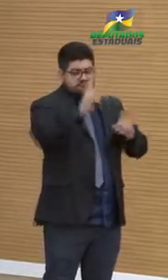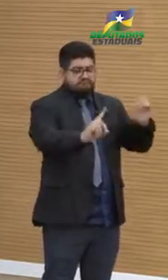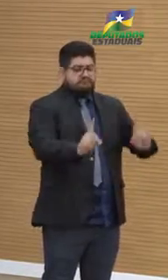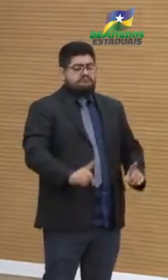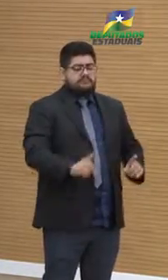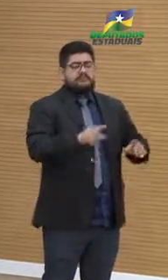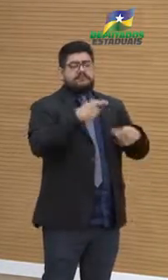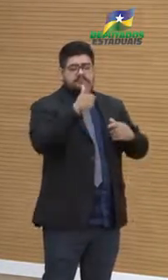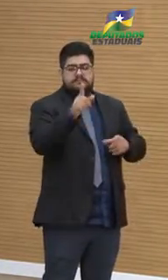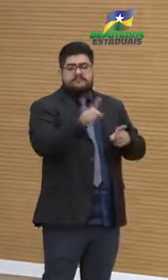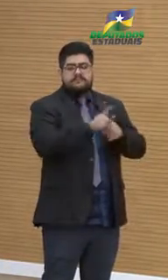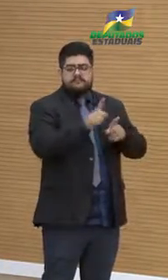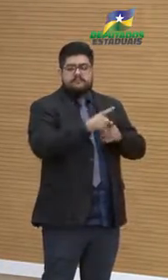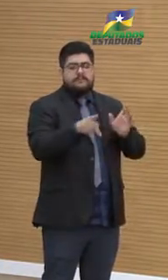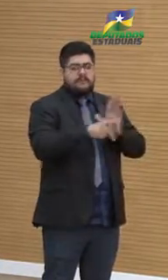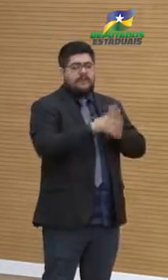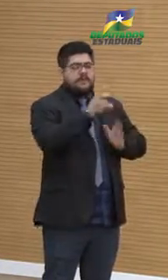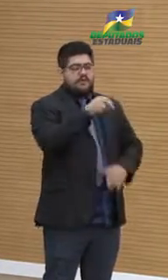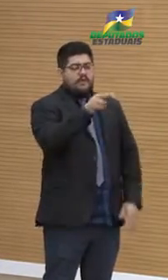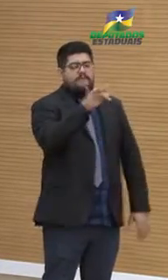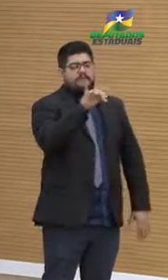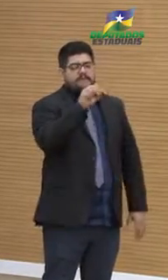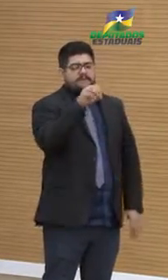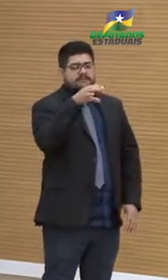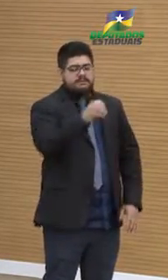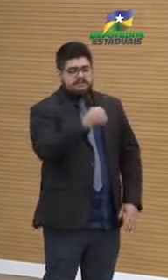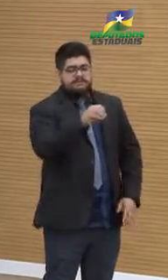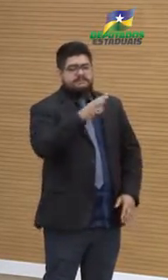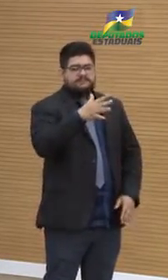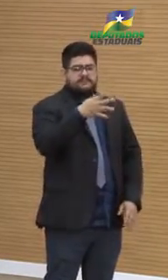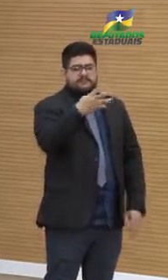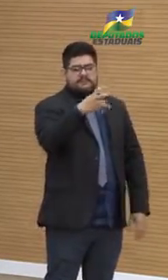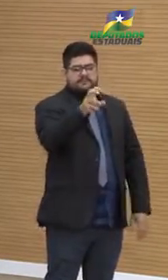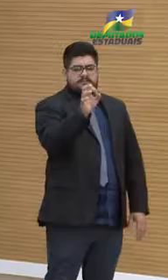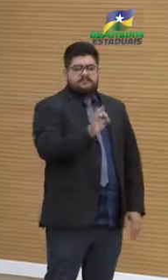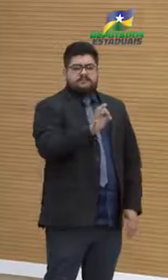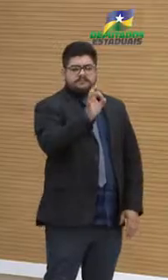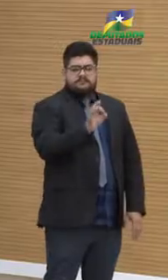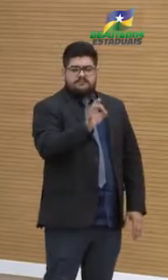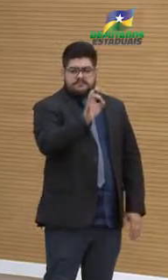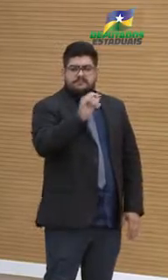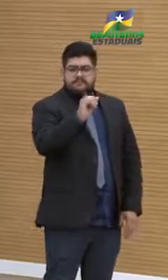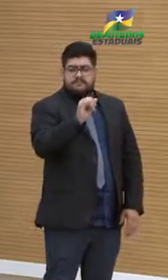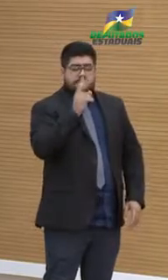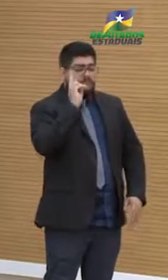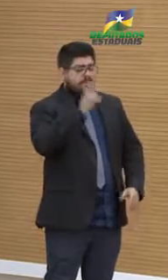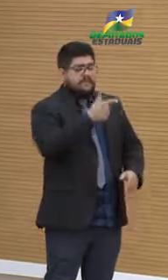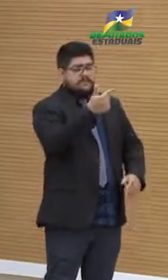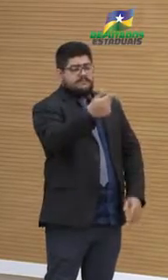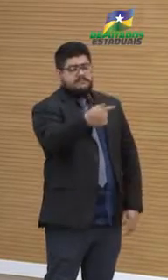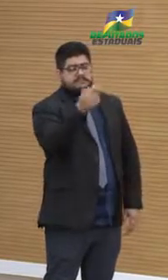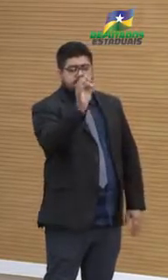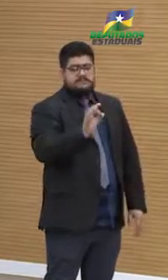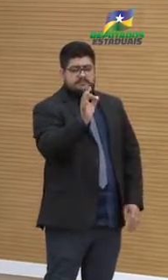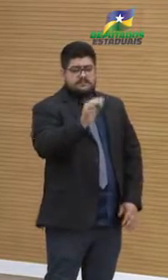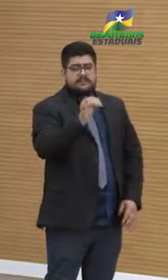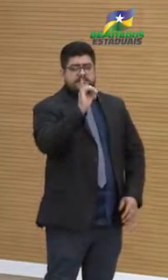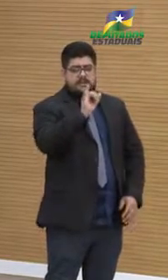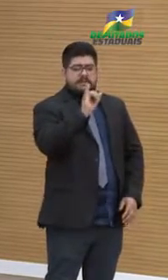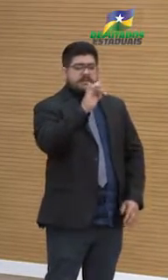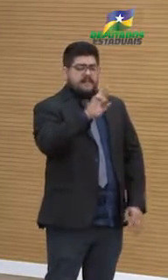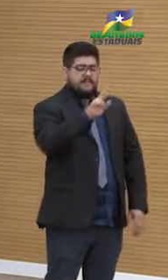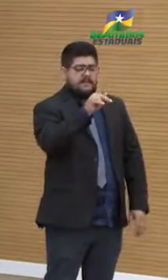Outra questão, confisco os valores que quase chegam a 45%, se você considerar 27% do imposto de renda e